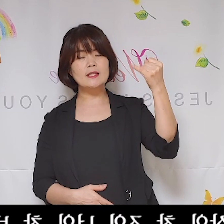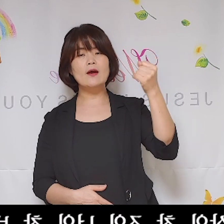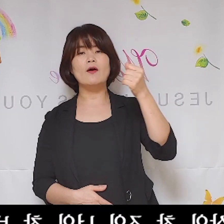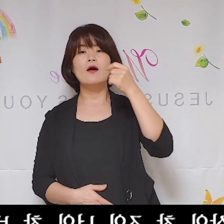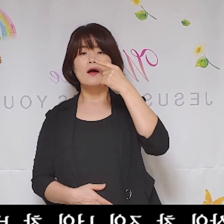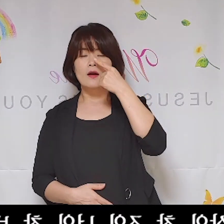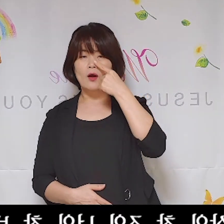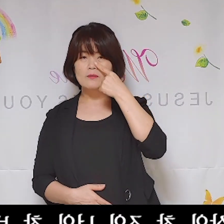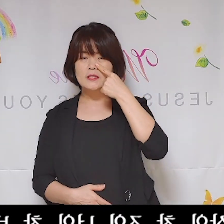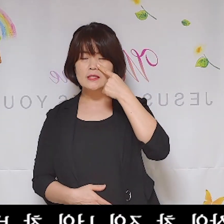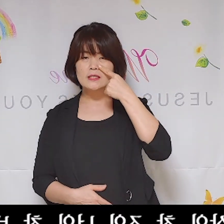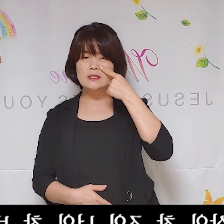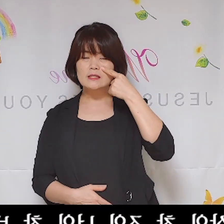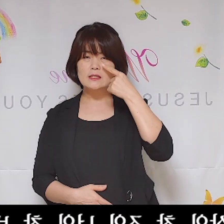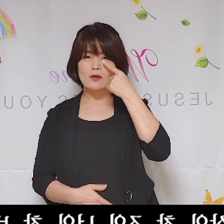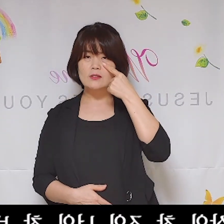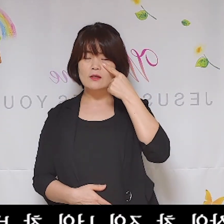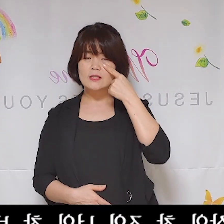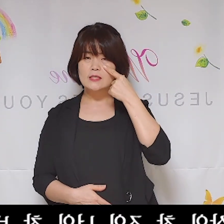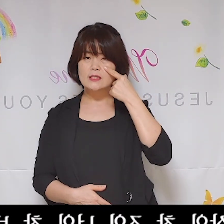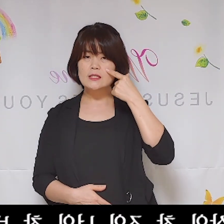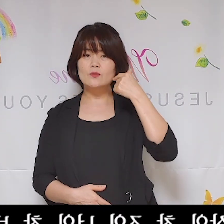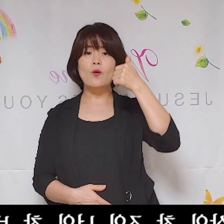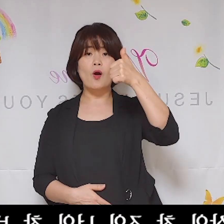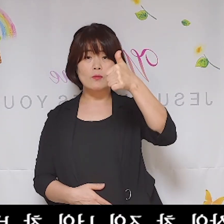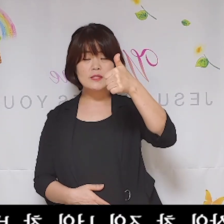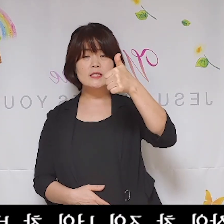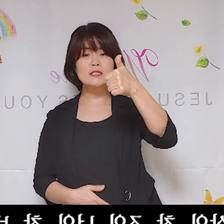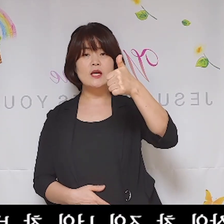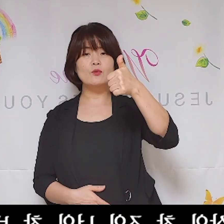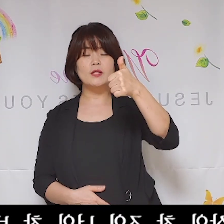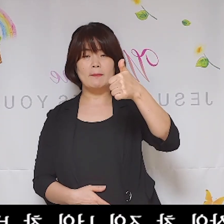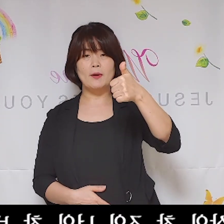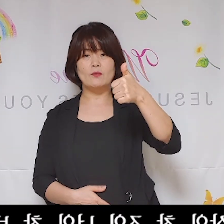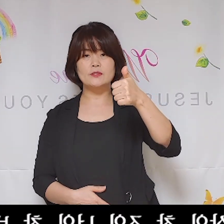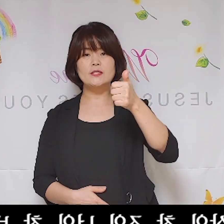엄마잖아요. 검지를 여기서 찍으시고 엄지를 세우면 아빠거든요.